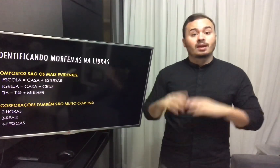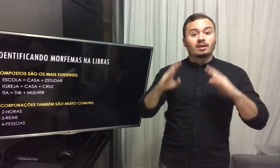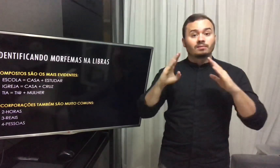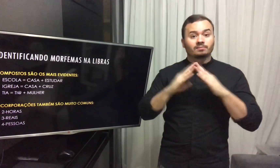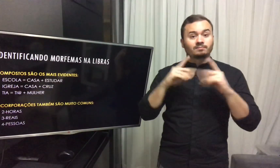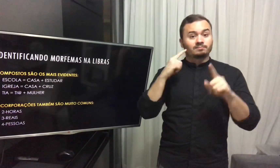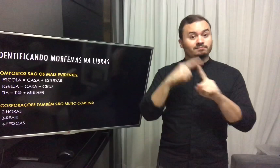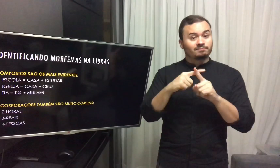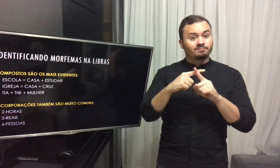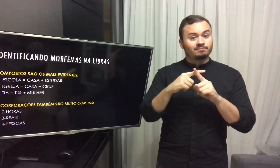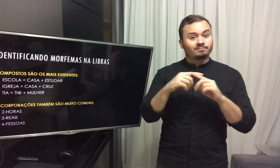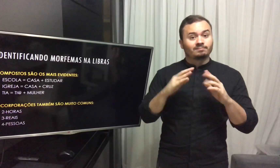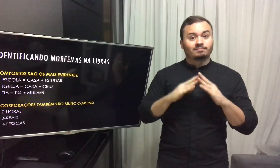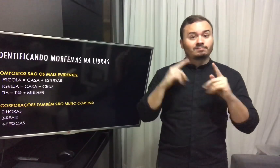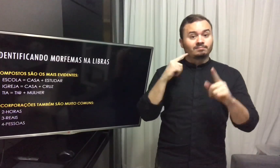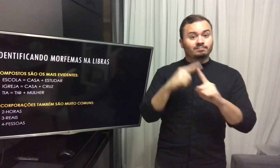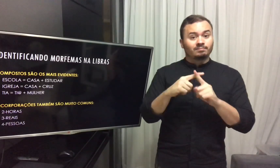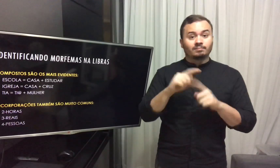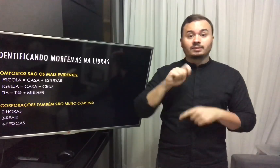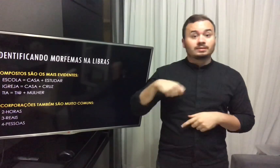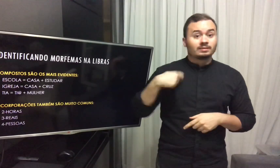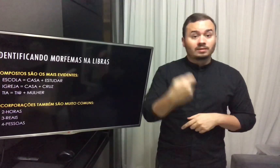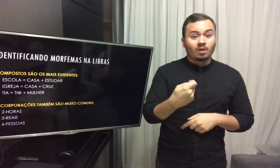escola. Outro exemplo, igreja.